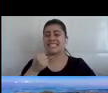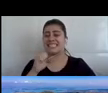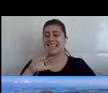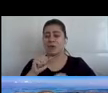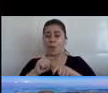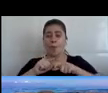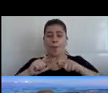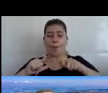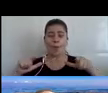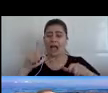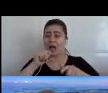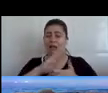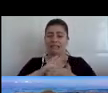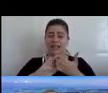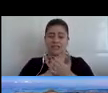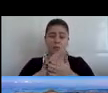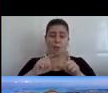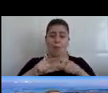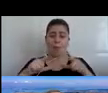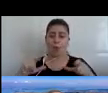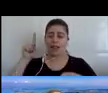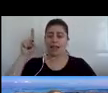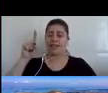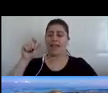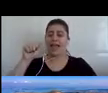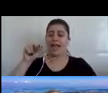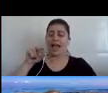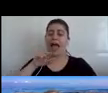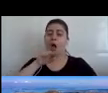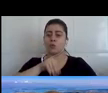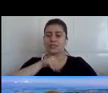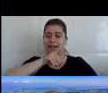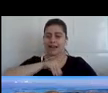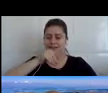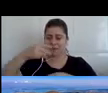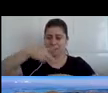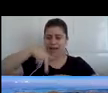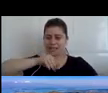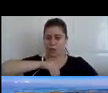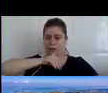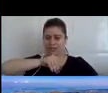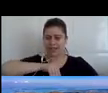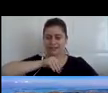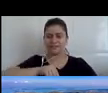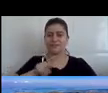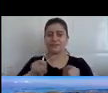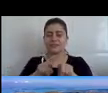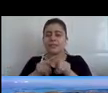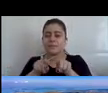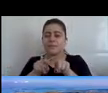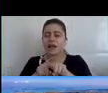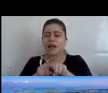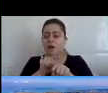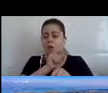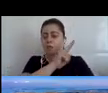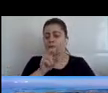do milênio na Austrália, desse Water Sensitive Urban Design, e a gente traz a questão do urbanismo agrário, ou seja,